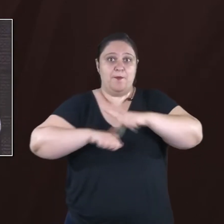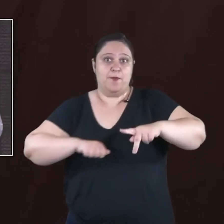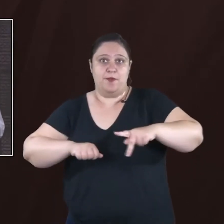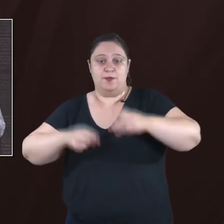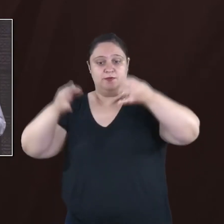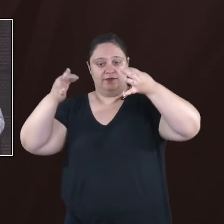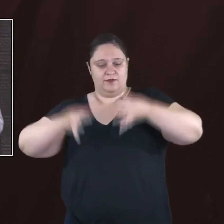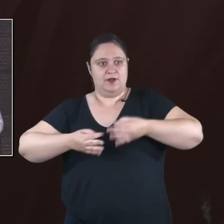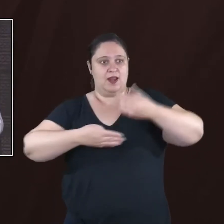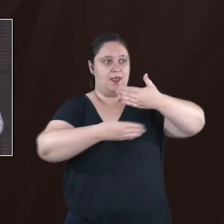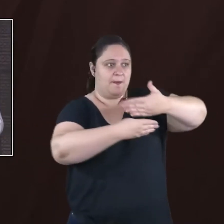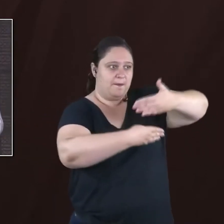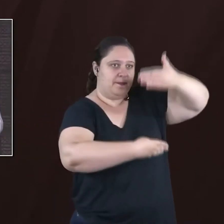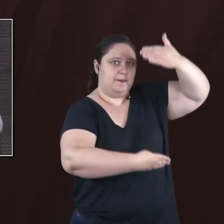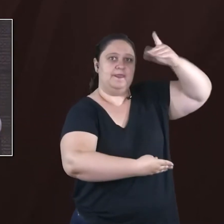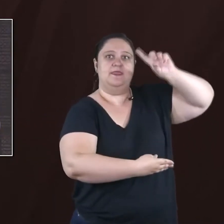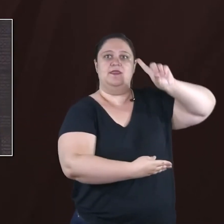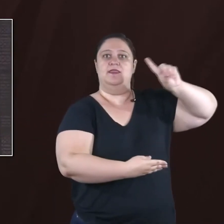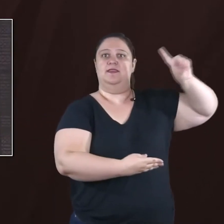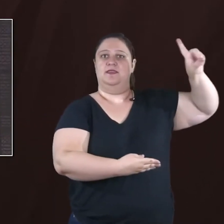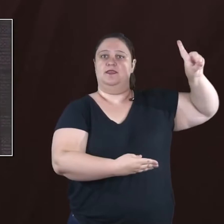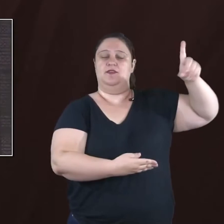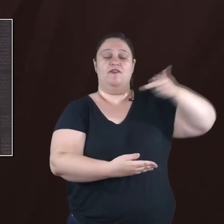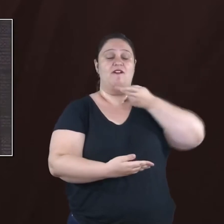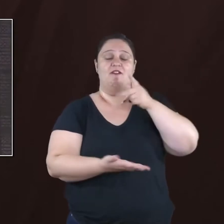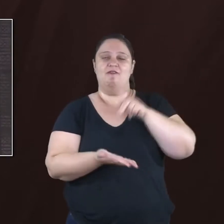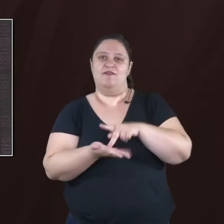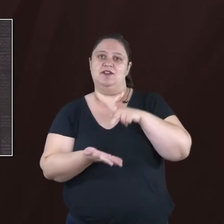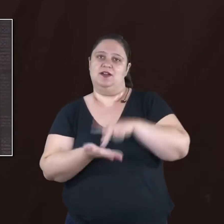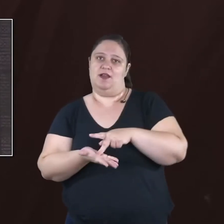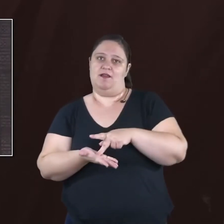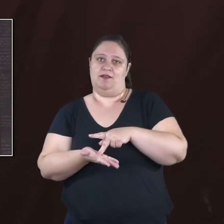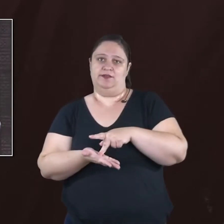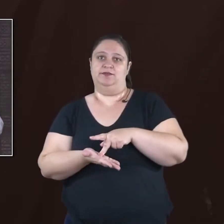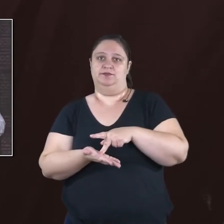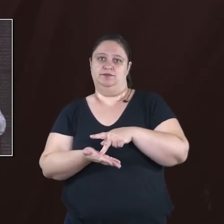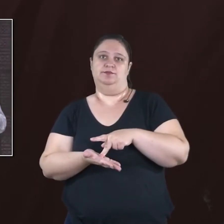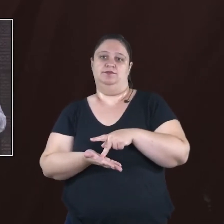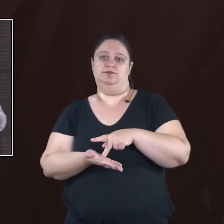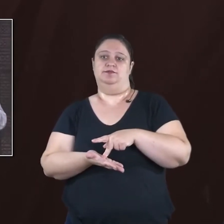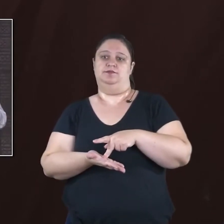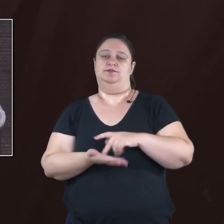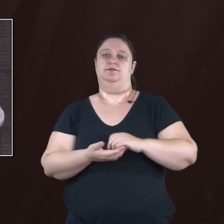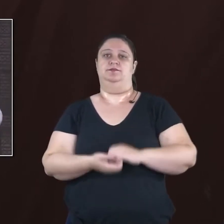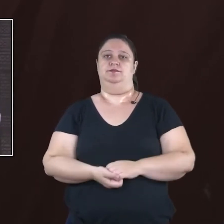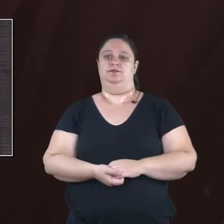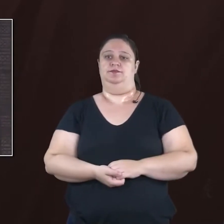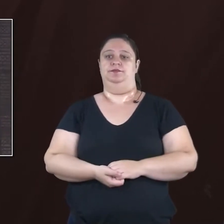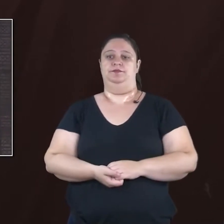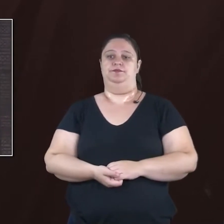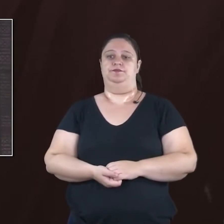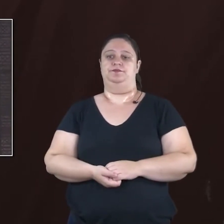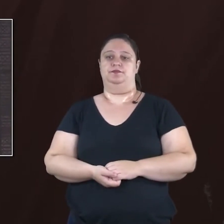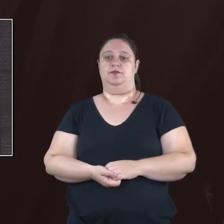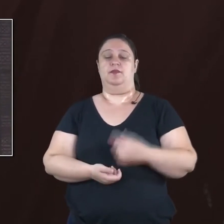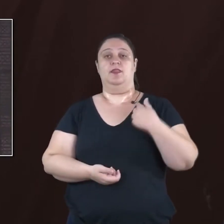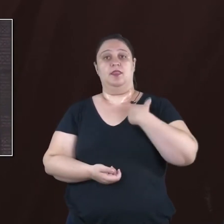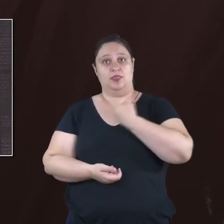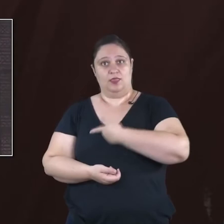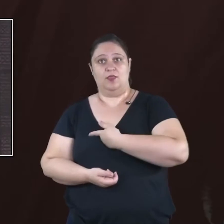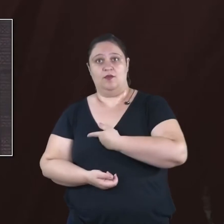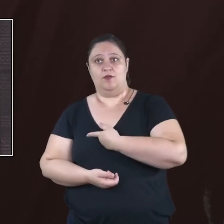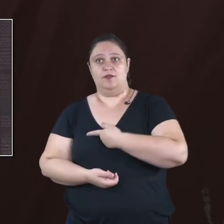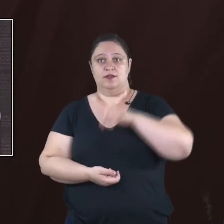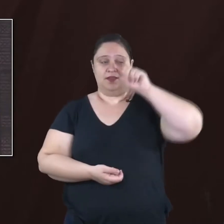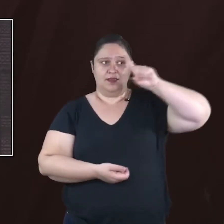de Deus com toda sinceridade, né? E da parte do próprio Deus. A nossa palavra vem